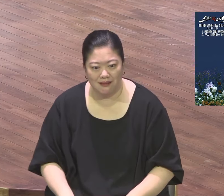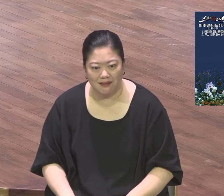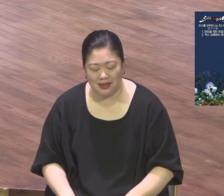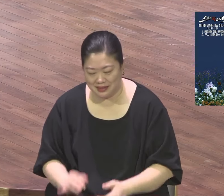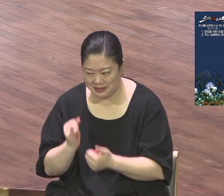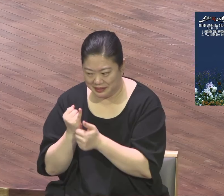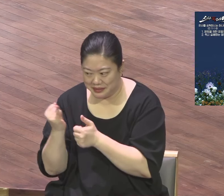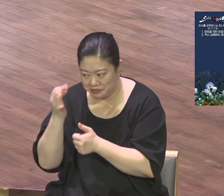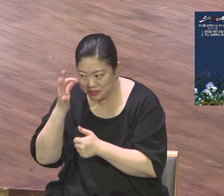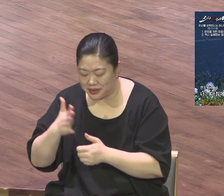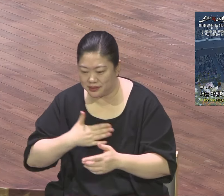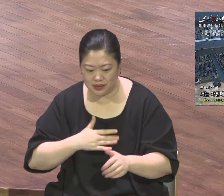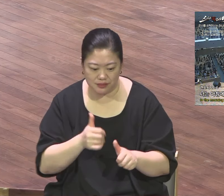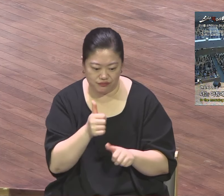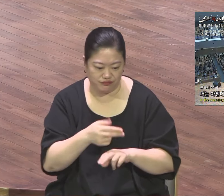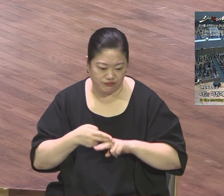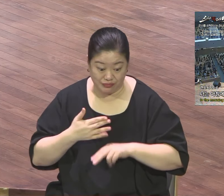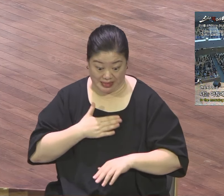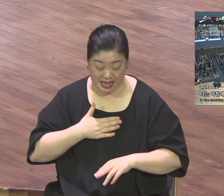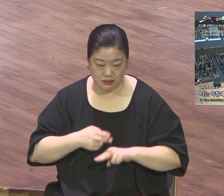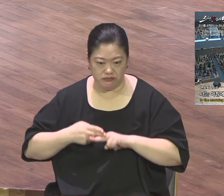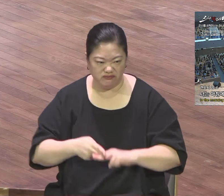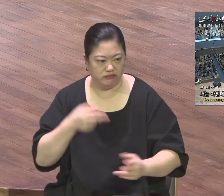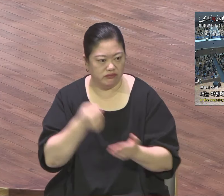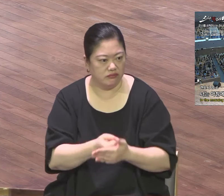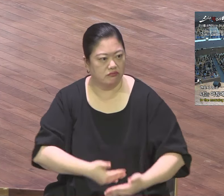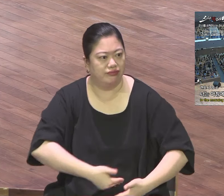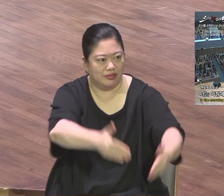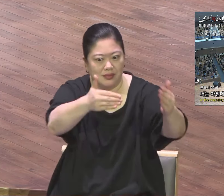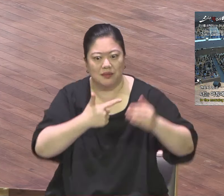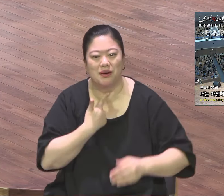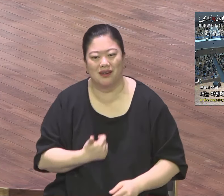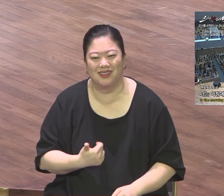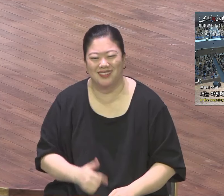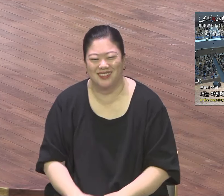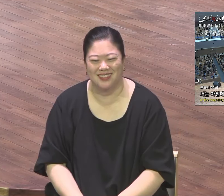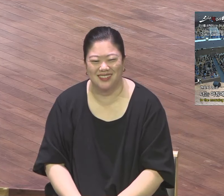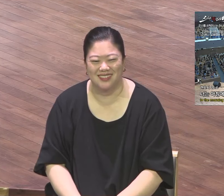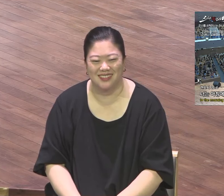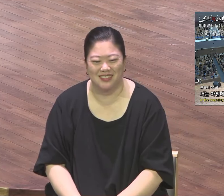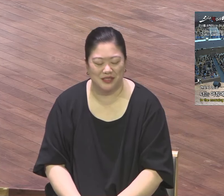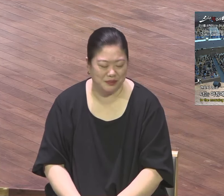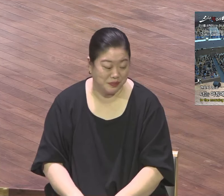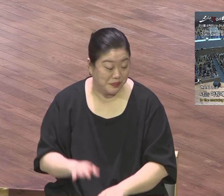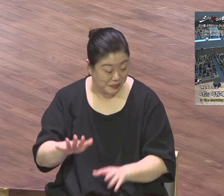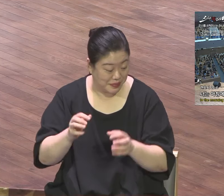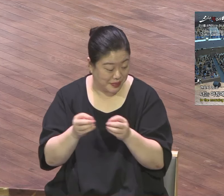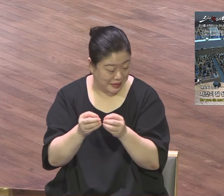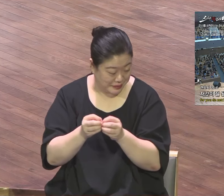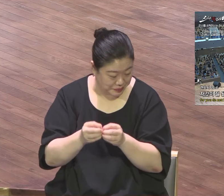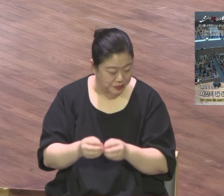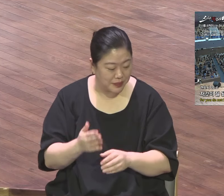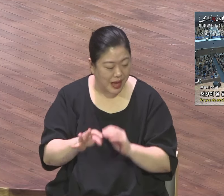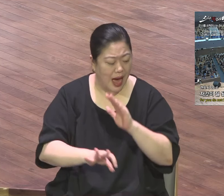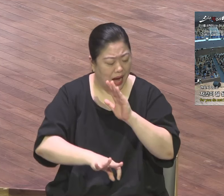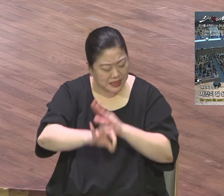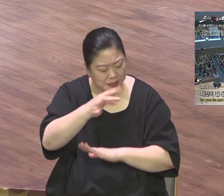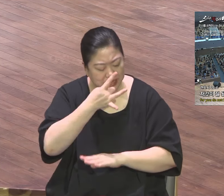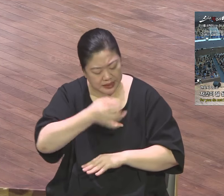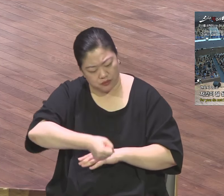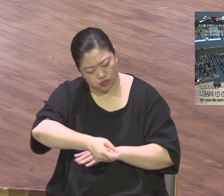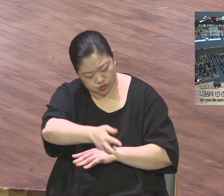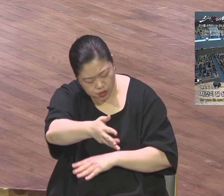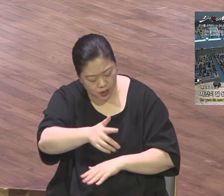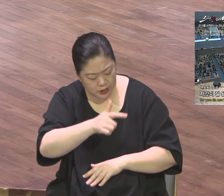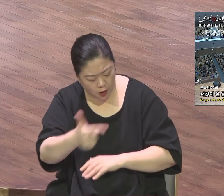6절 보세요. 너는 아침에 씨를 뿌리고 저녁에도 손을 놓지 말라. 이것이 잘 되는지 저것이 잘